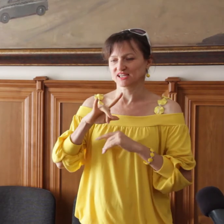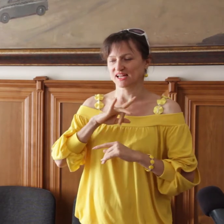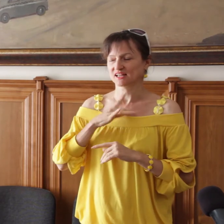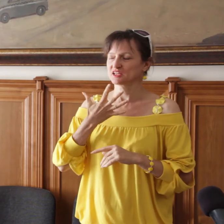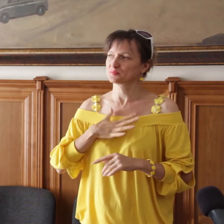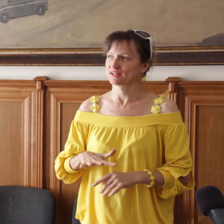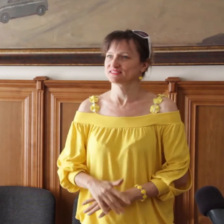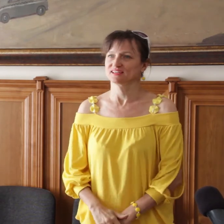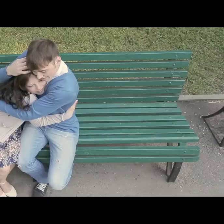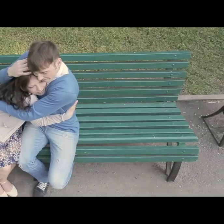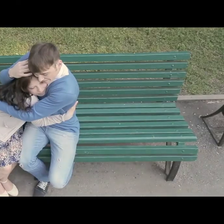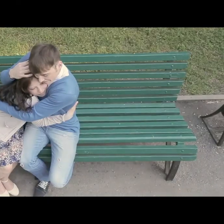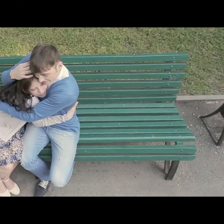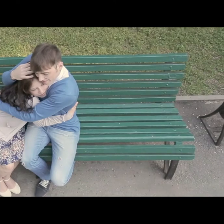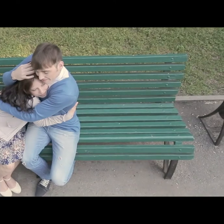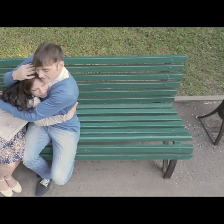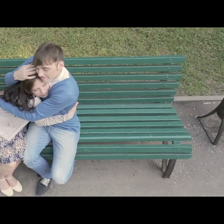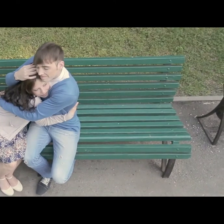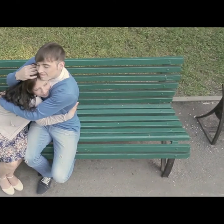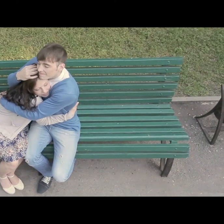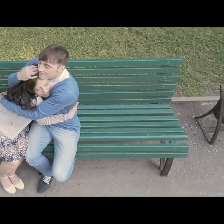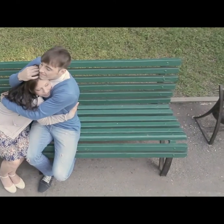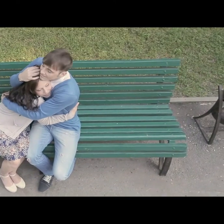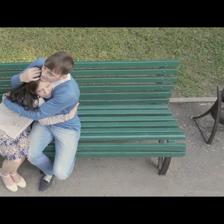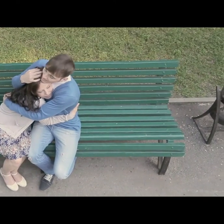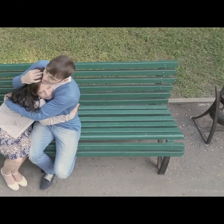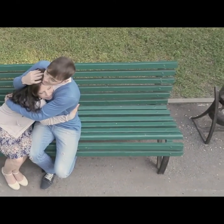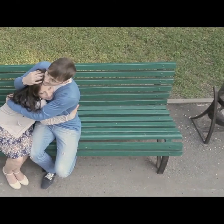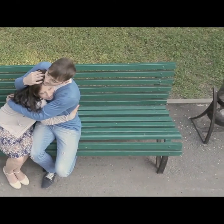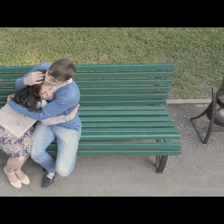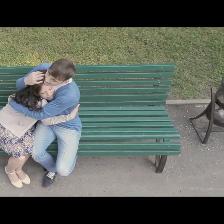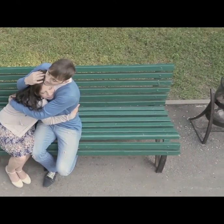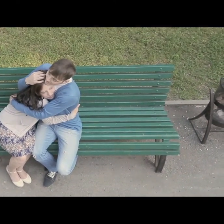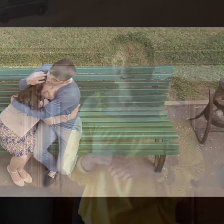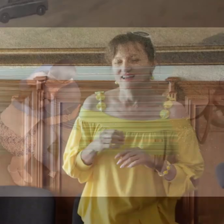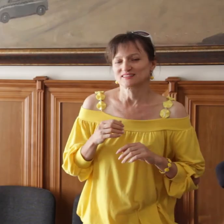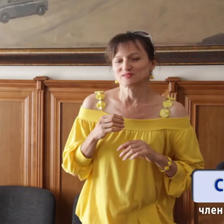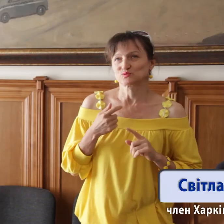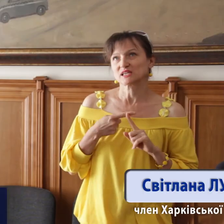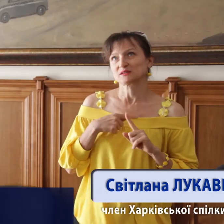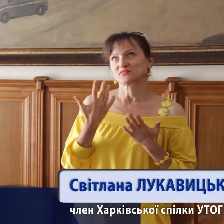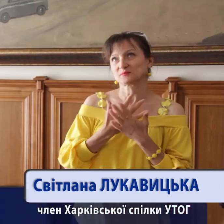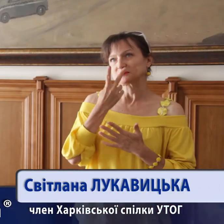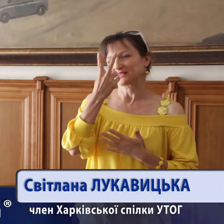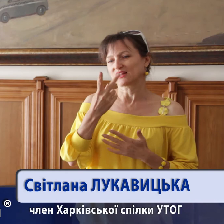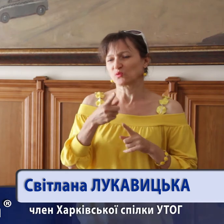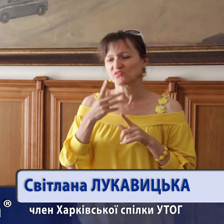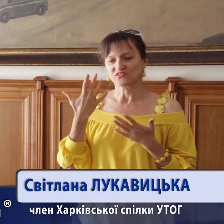слуху і сподівається, що харківські телеканали обов'язково покажуть фільм «Глухота» своїй аудиторії.